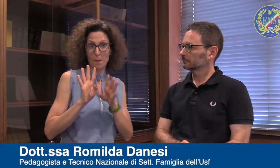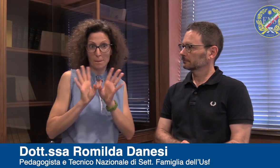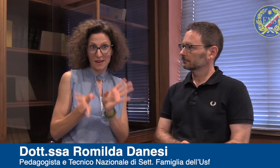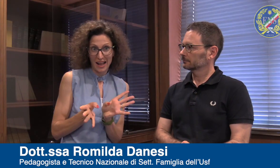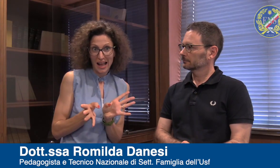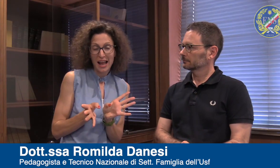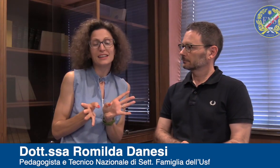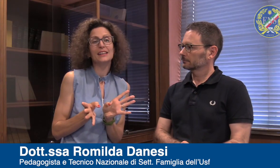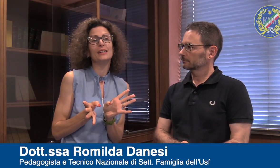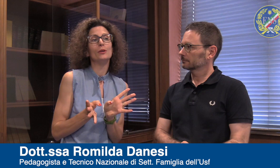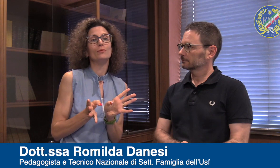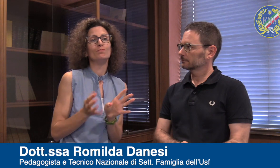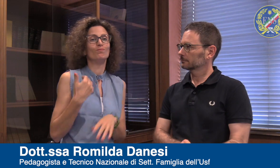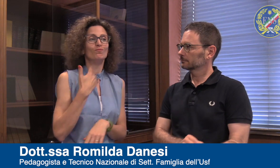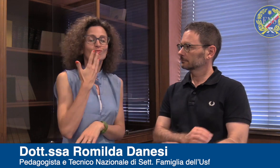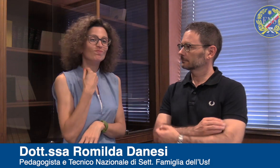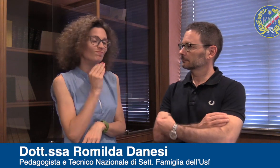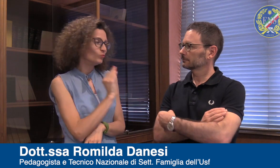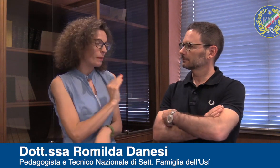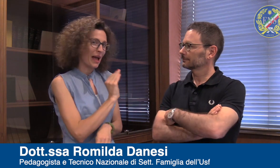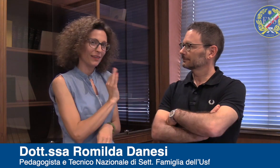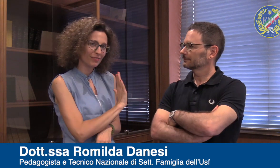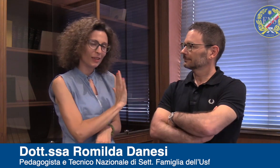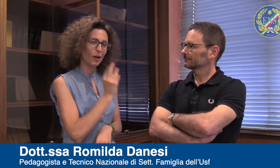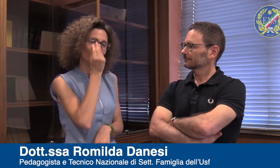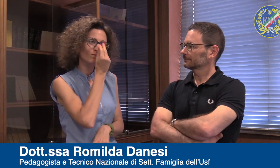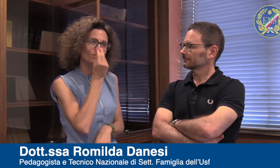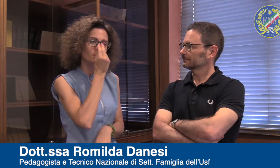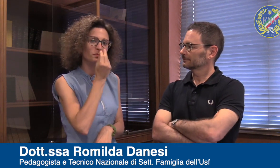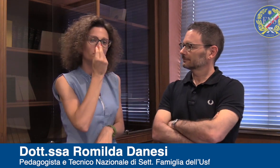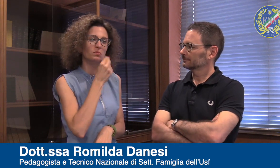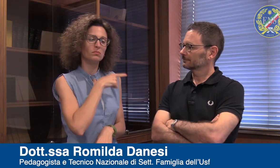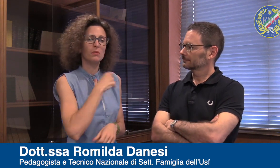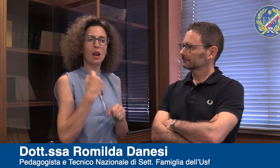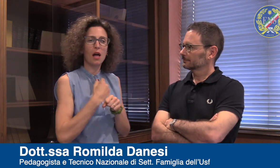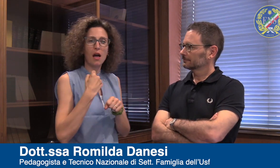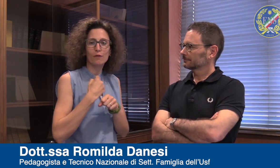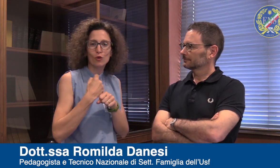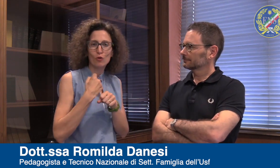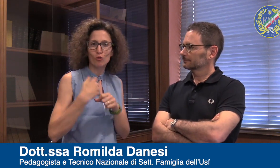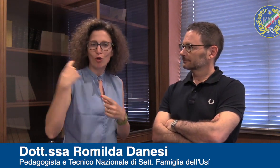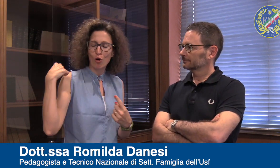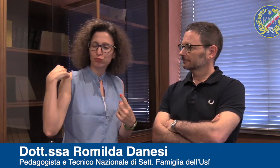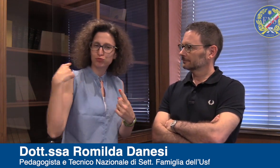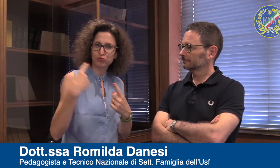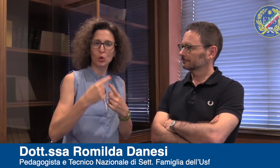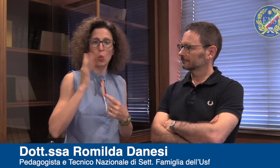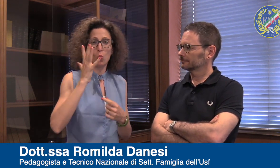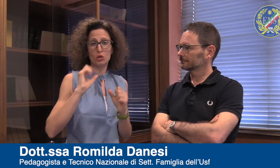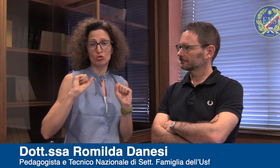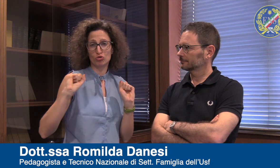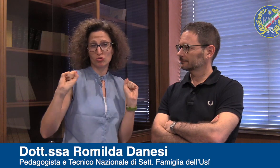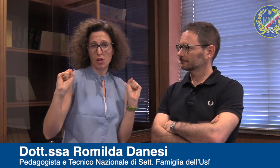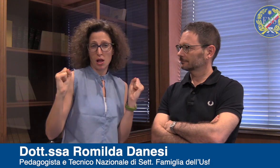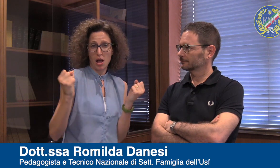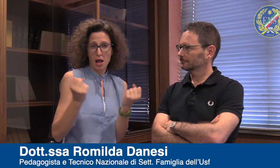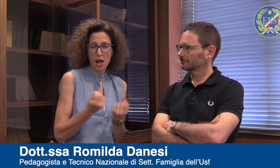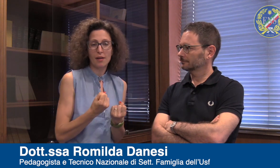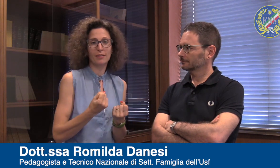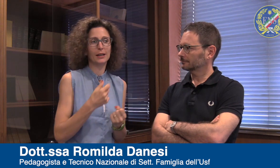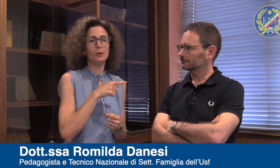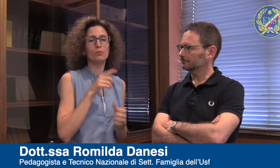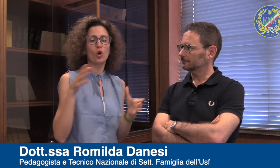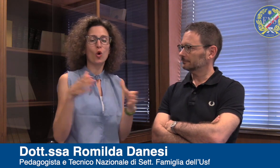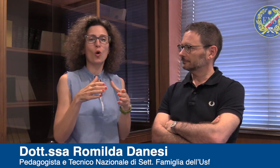Buongiorno, abbiamo il professor Pavani e volevo rivolgergli una domanda. Nei suoi anni di lavoro,